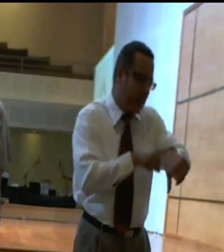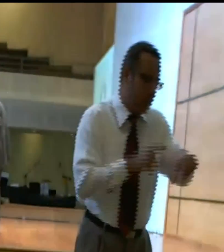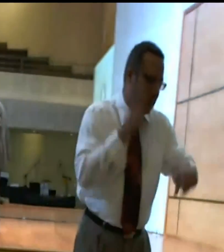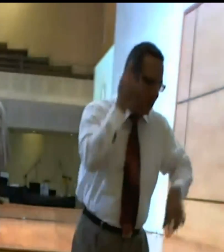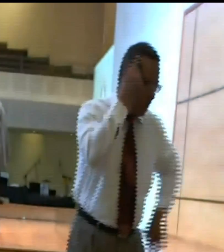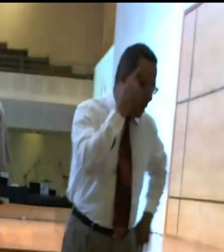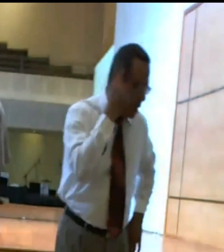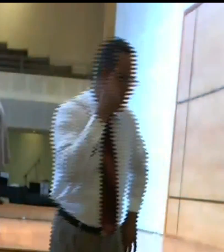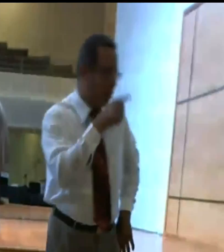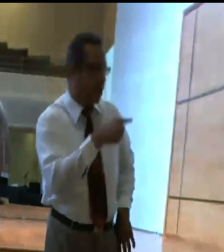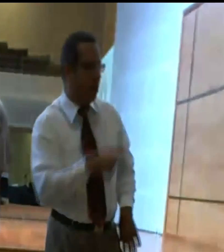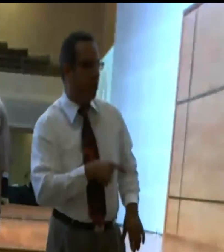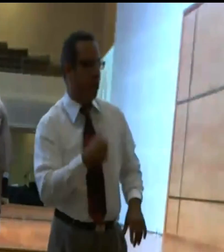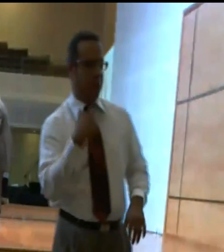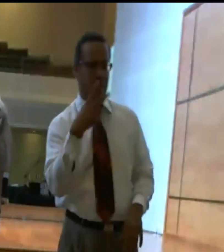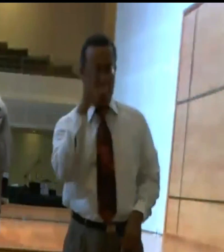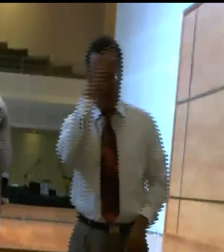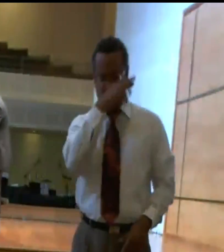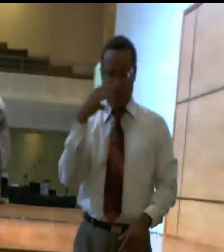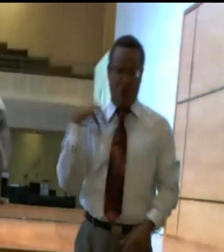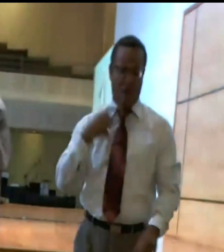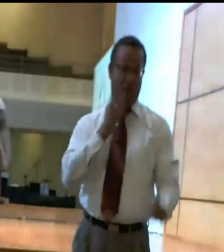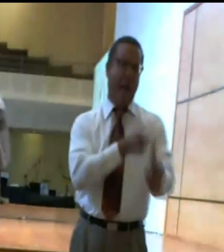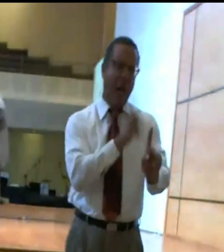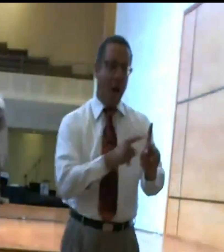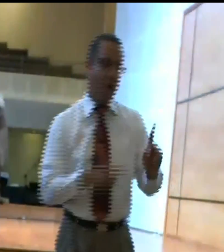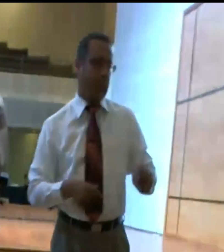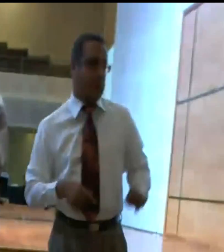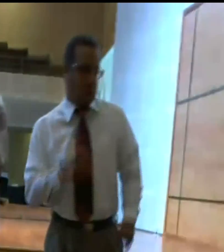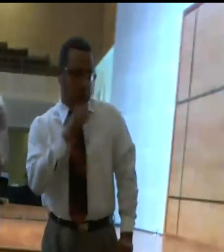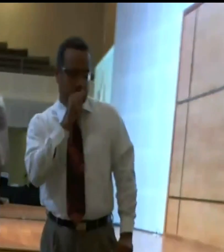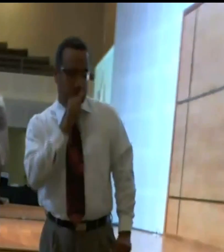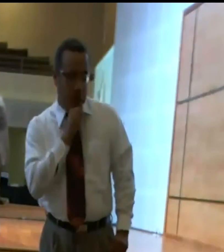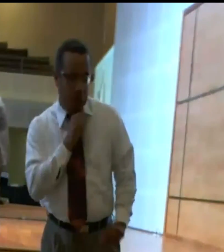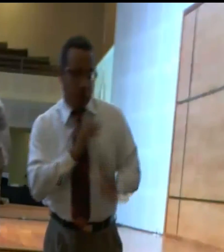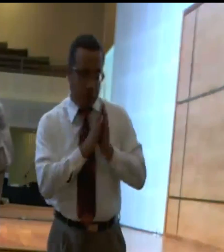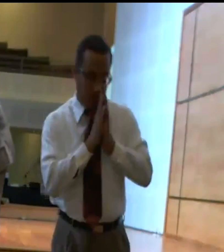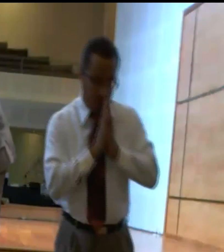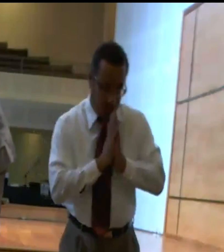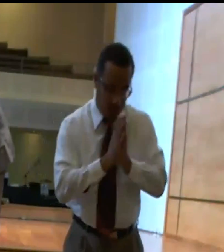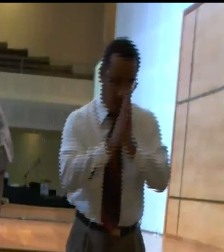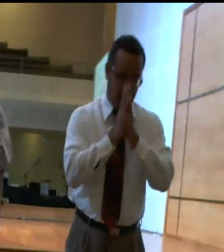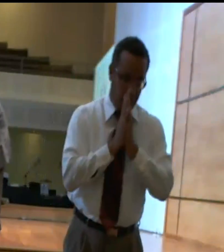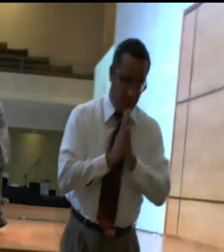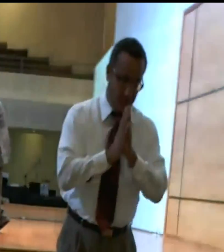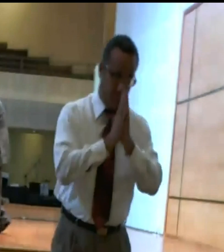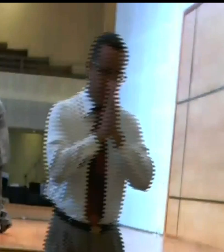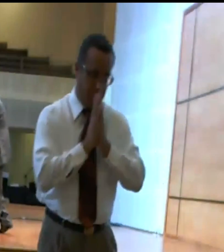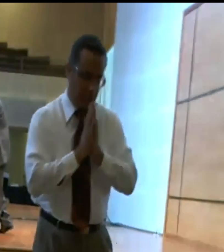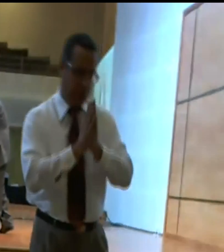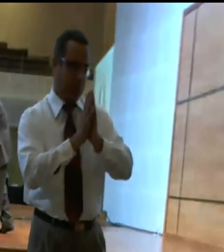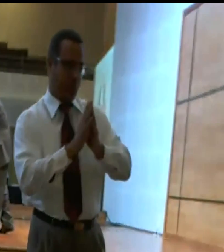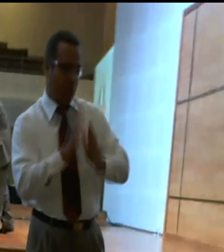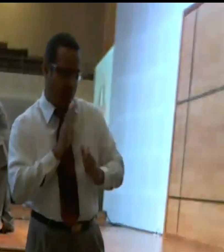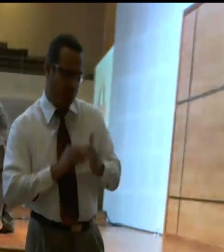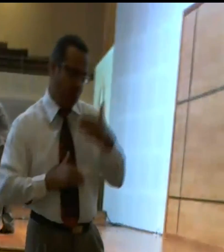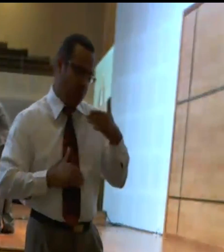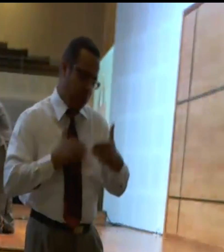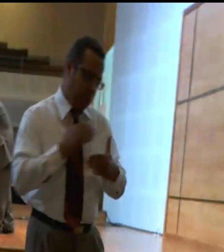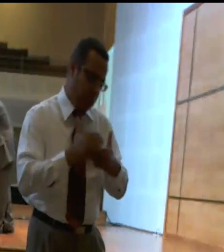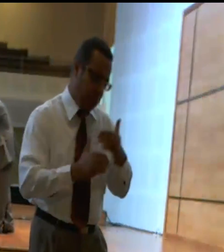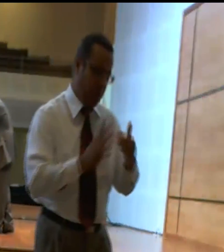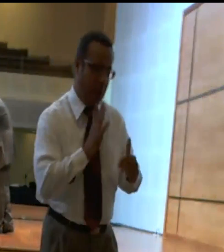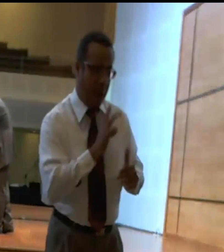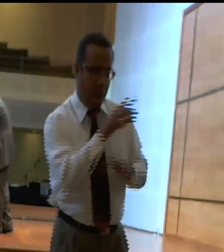específico. Versículo 5: el que guarda el mandamiento del rey no experimentará mal, y el corazón